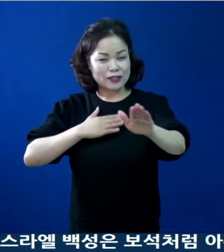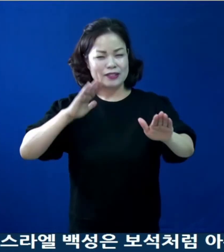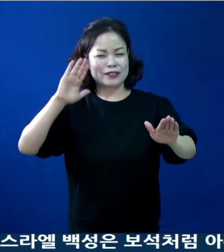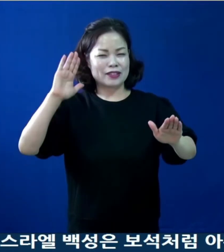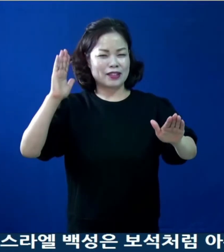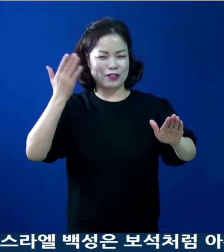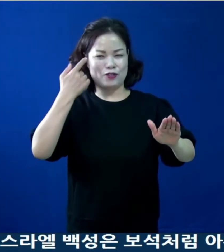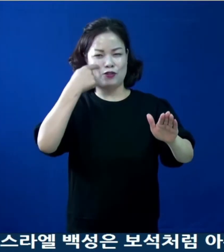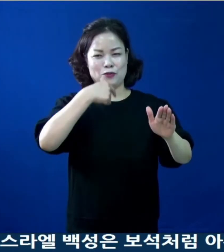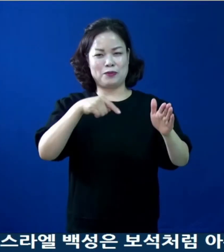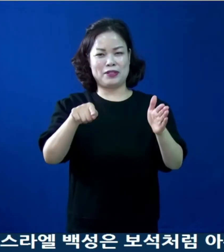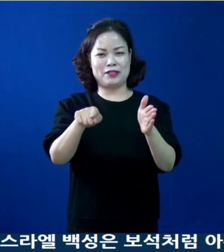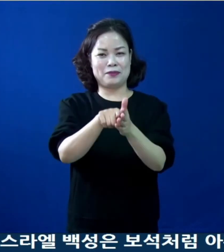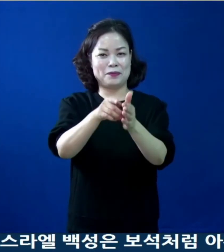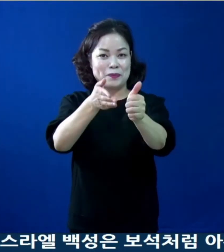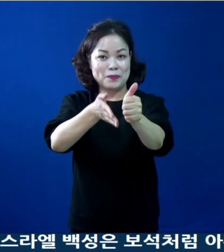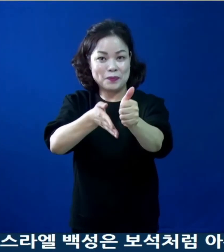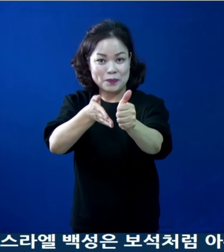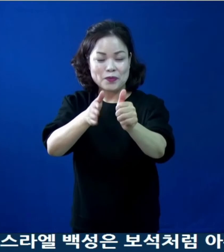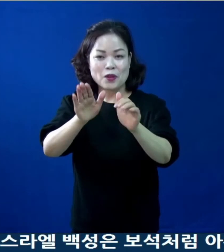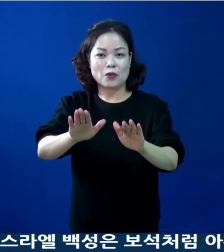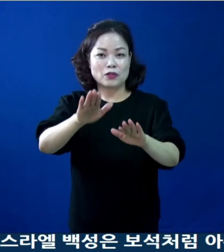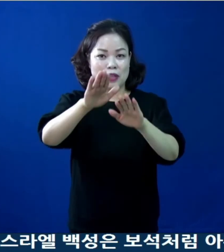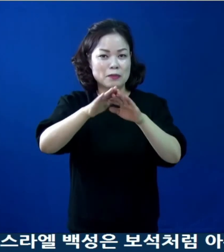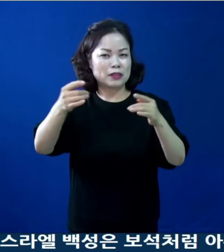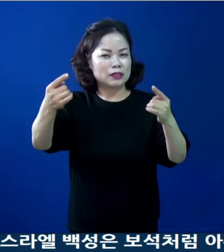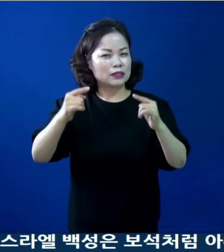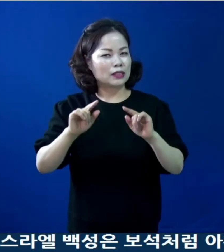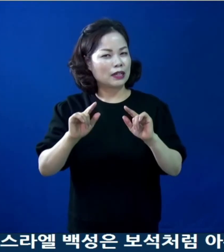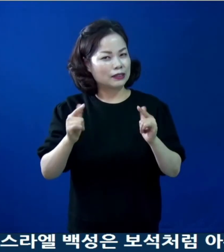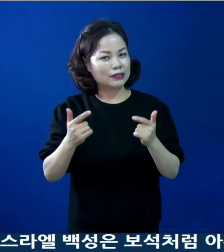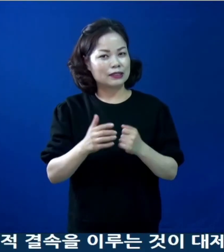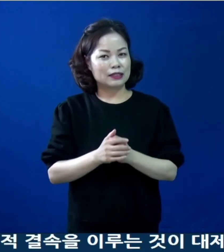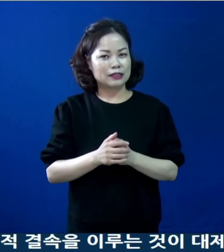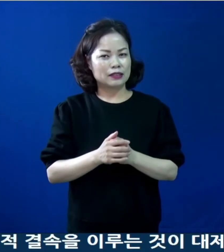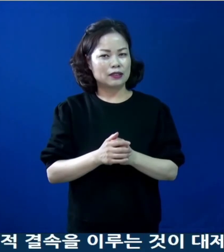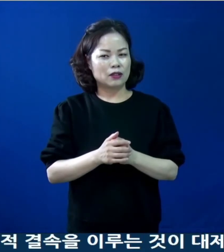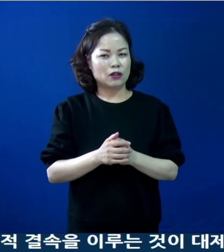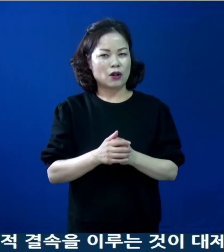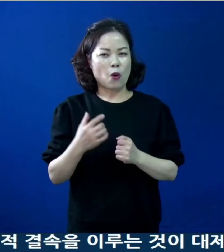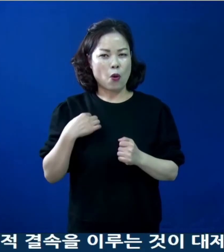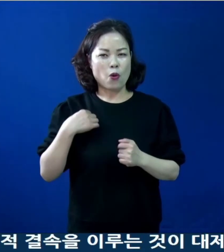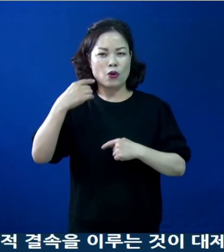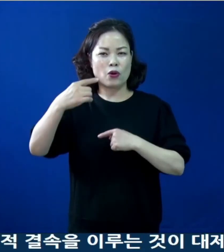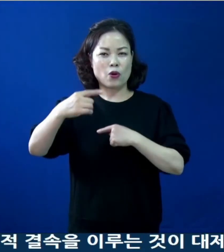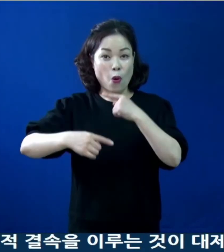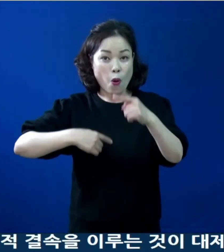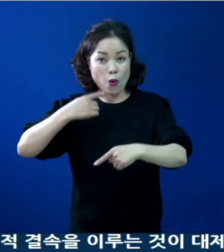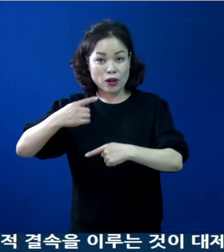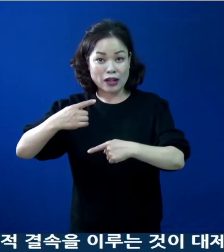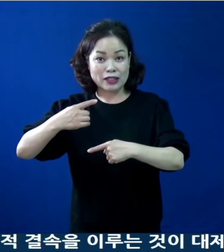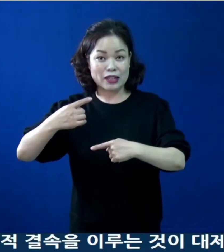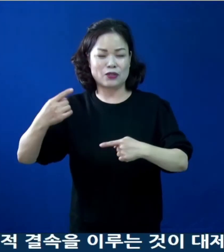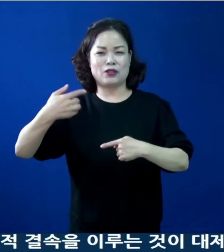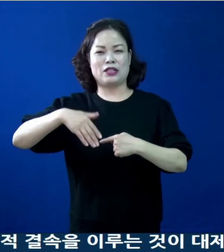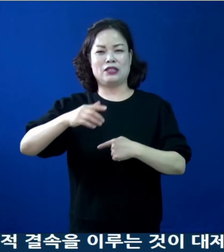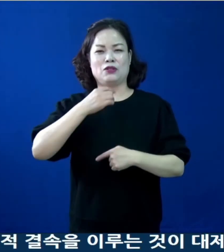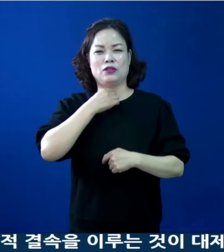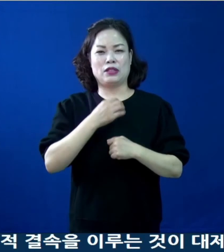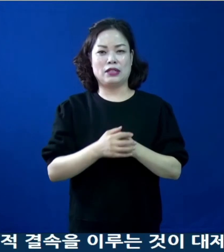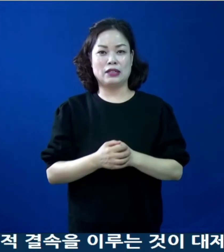될 줄로 믿습니다. 오늘 예배하러 오신 분들, 웬만하면 옷 갈아입고 나가시기를 주 안에서